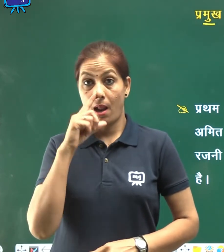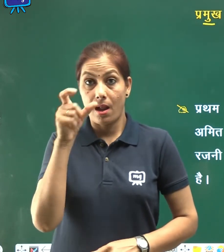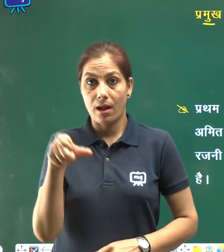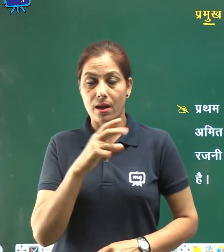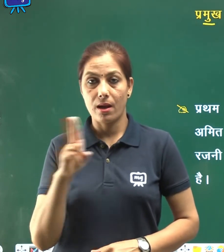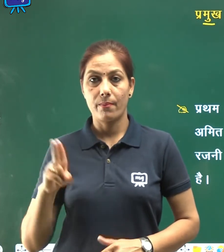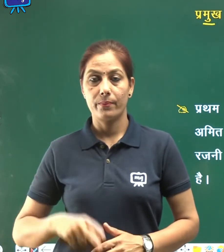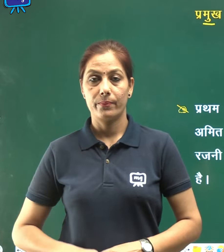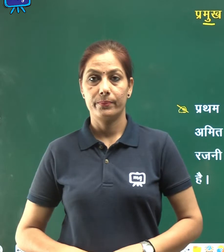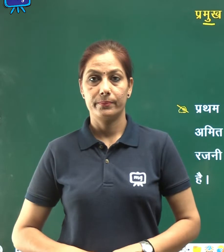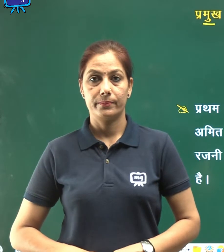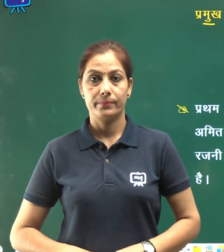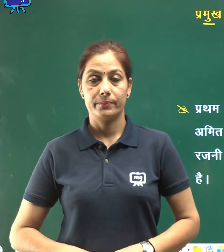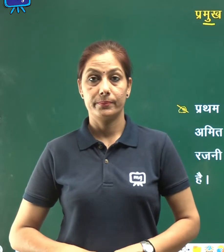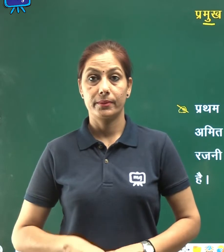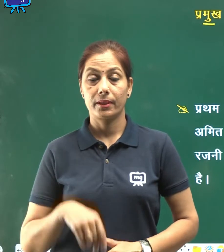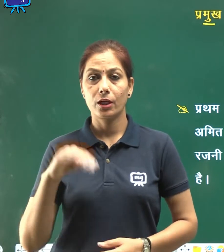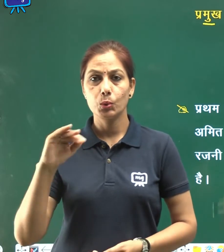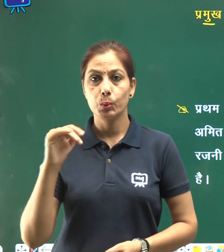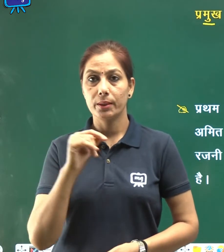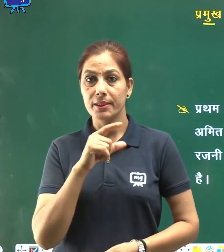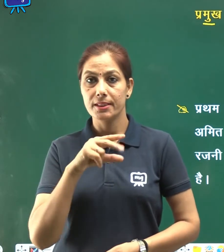लीला, अमित,